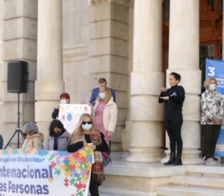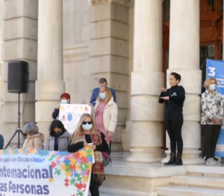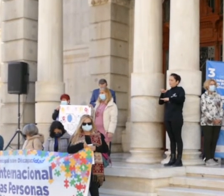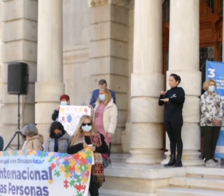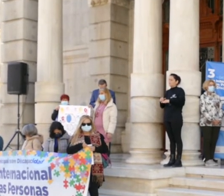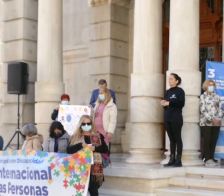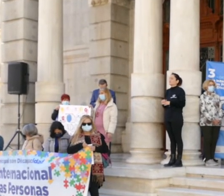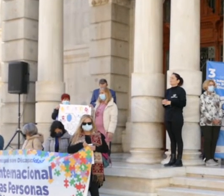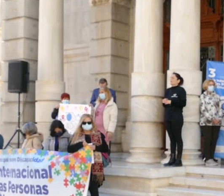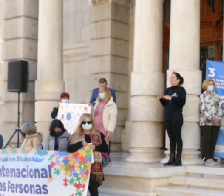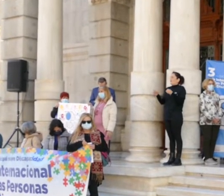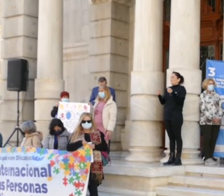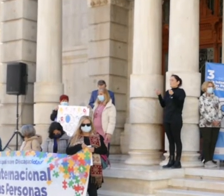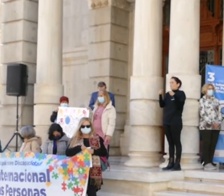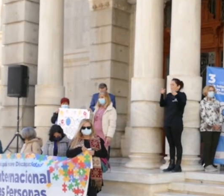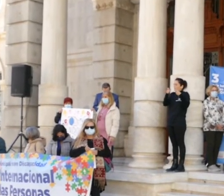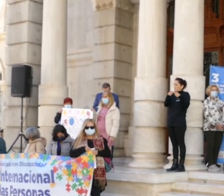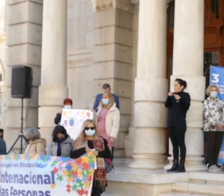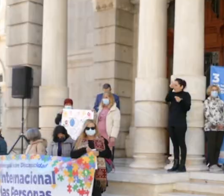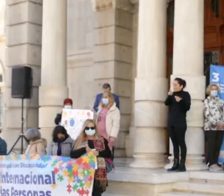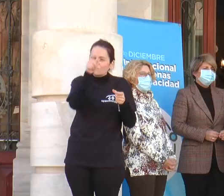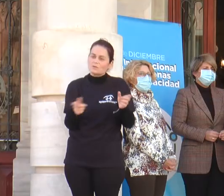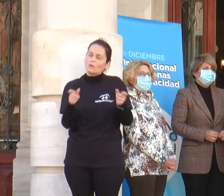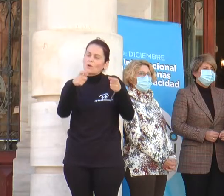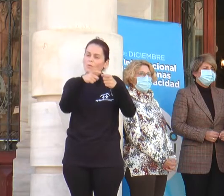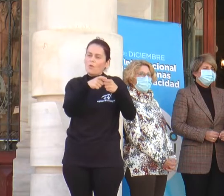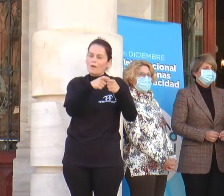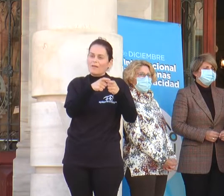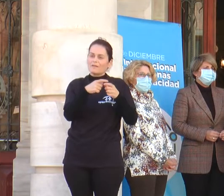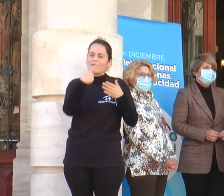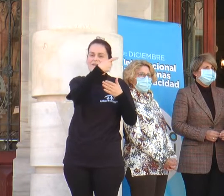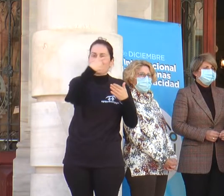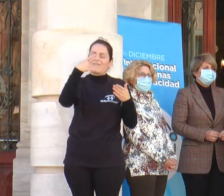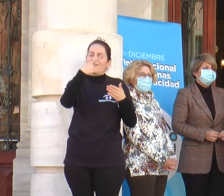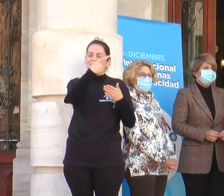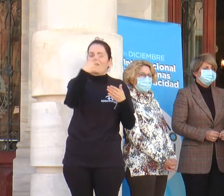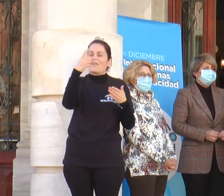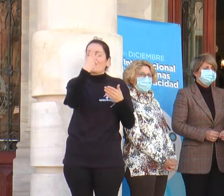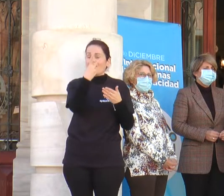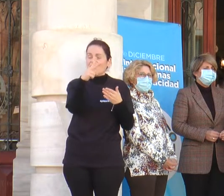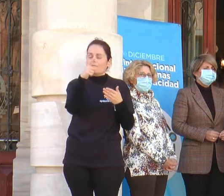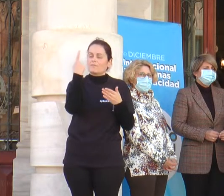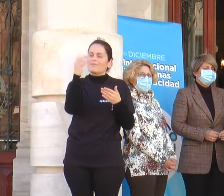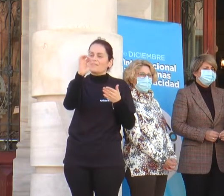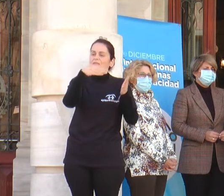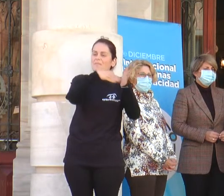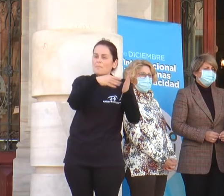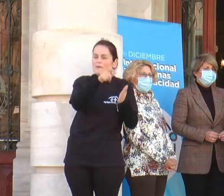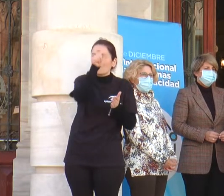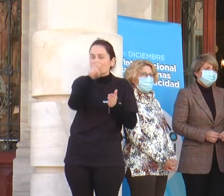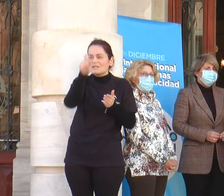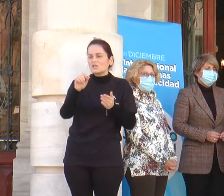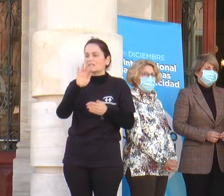aquellas que tienen una baja incidencia en la población, cinco de cada diez mil habitantes. Hasta la fecha